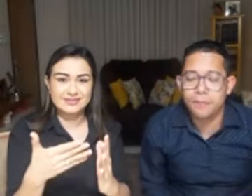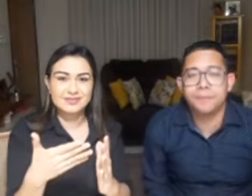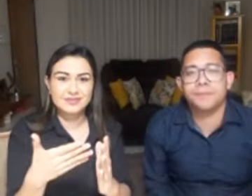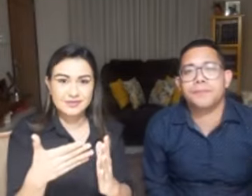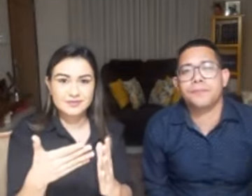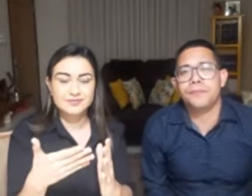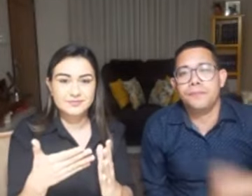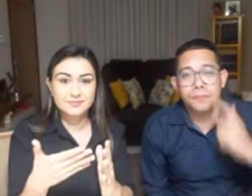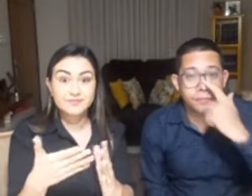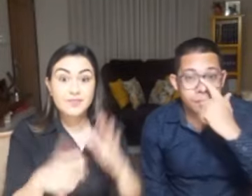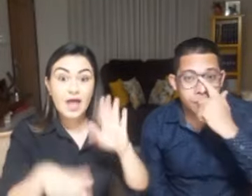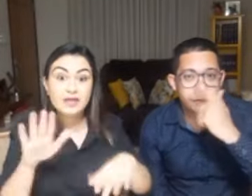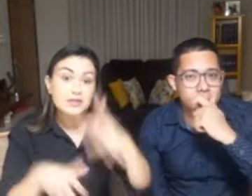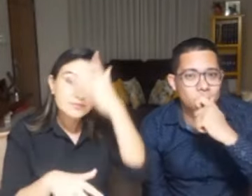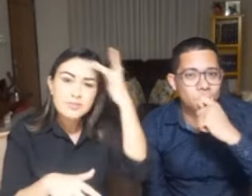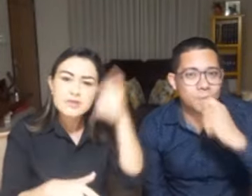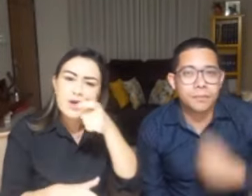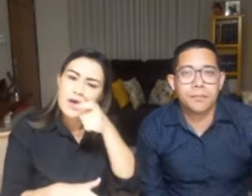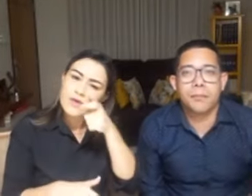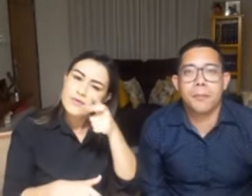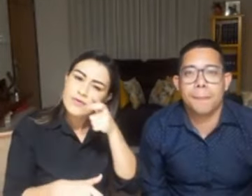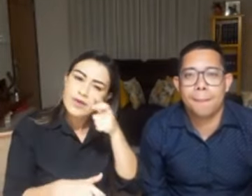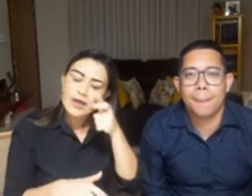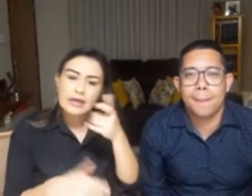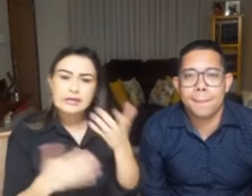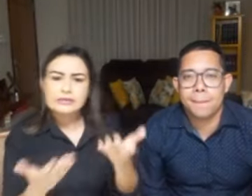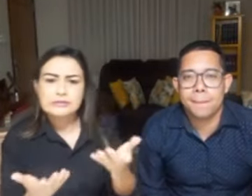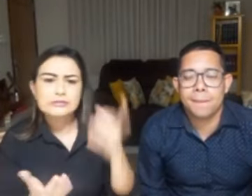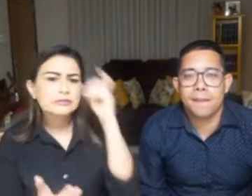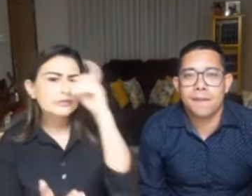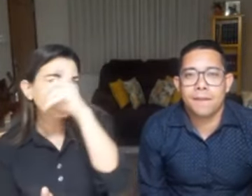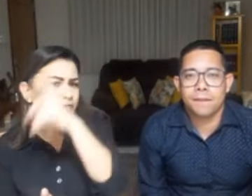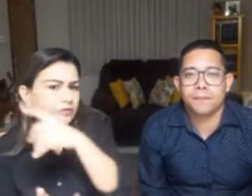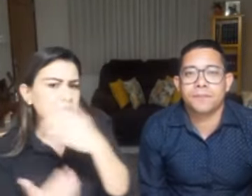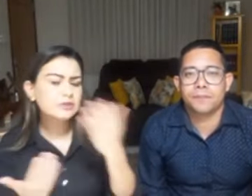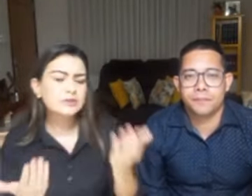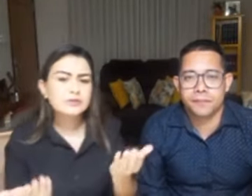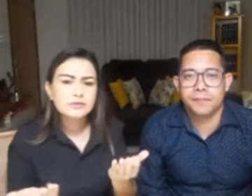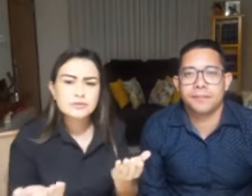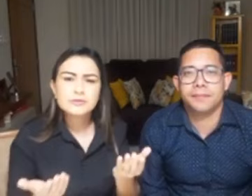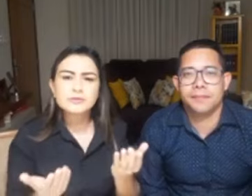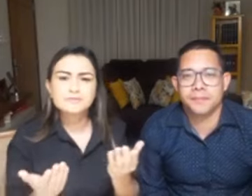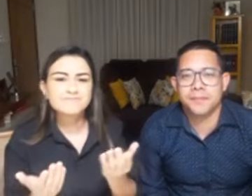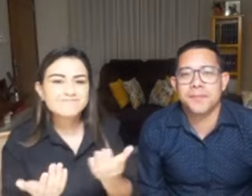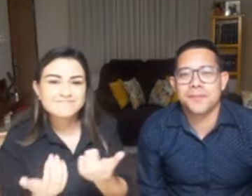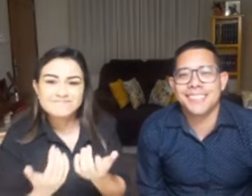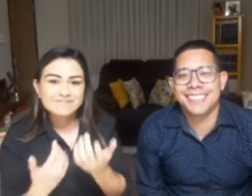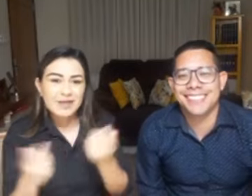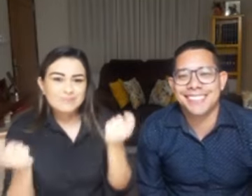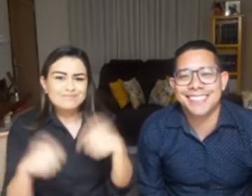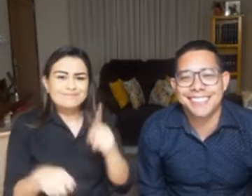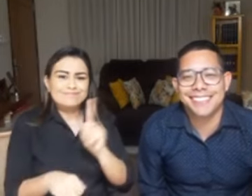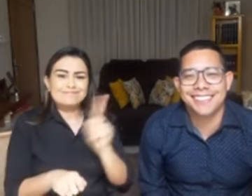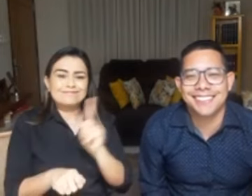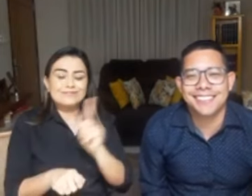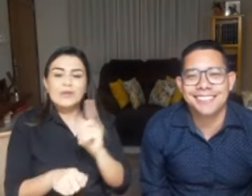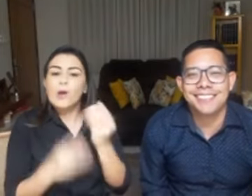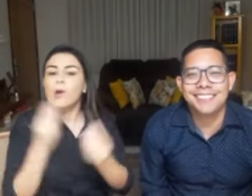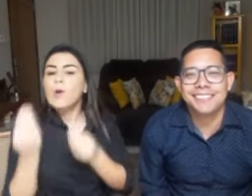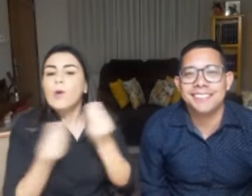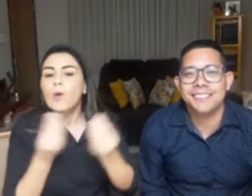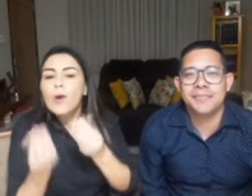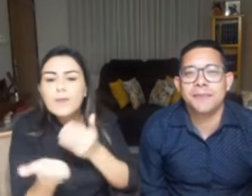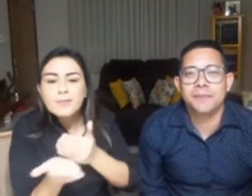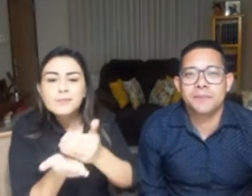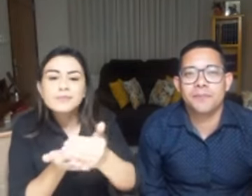tenha pessoas que estão ouvindo a gente que pensam, nossa, mas é difícil aprender, acho que eu não consigo fazer isso. Como que é o processo de